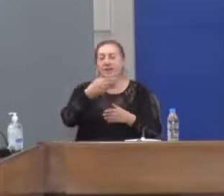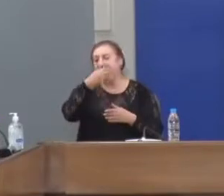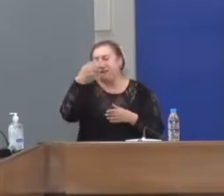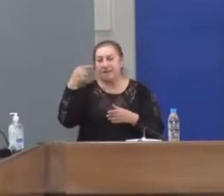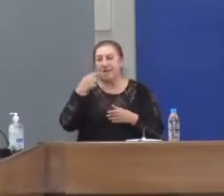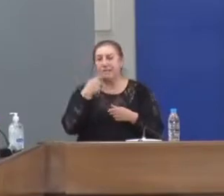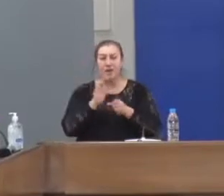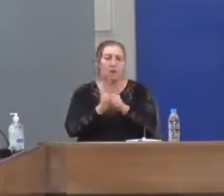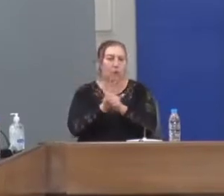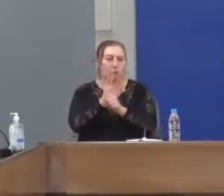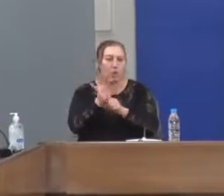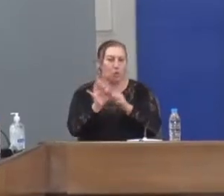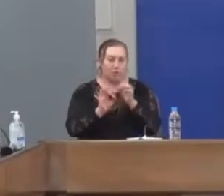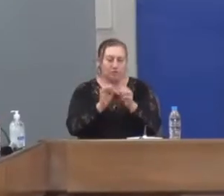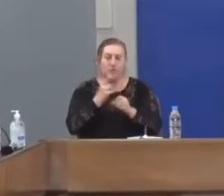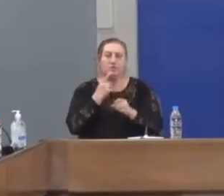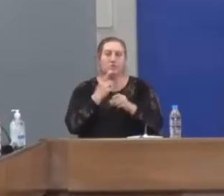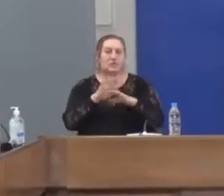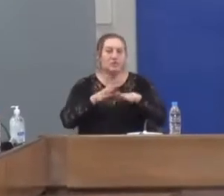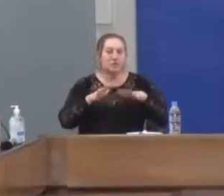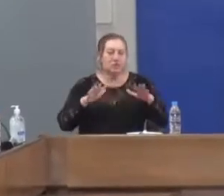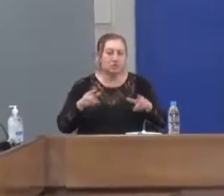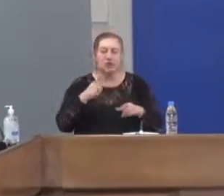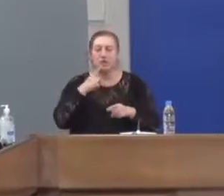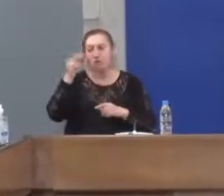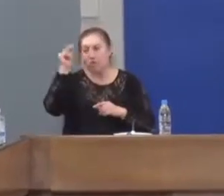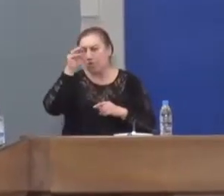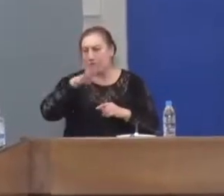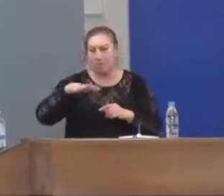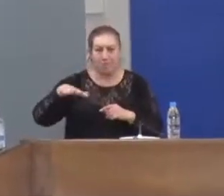и състоянието в България.